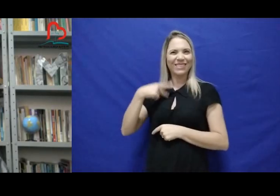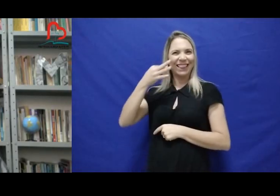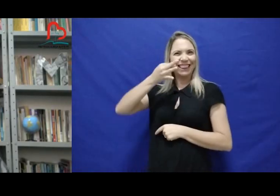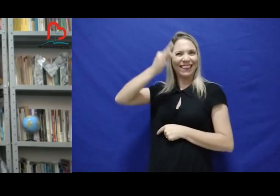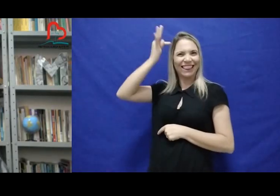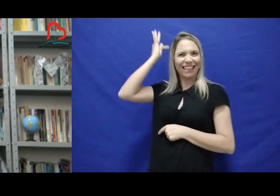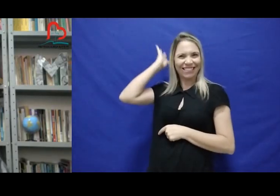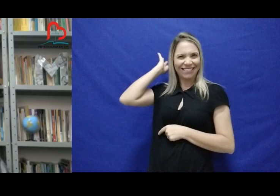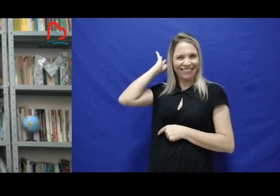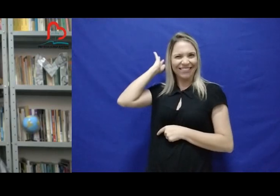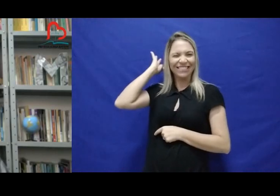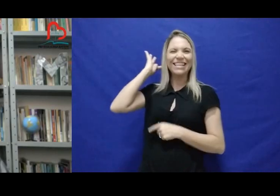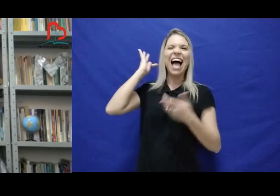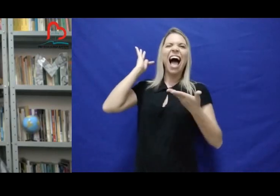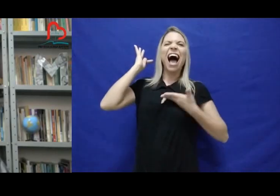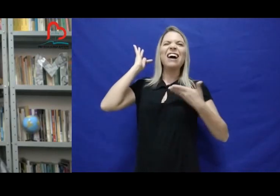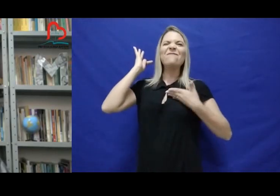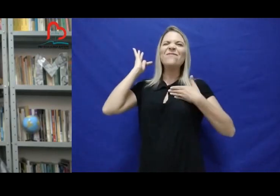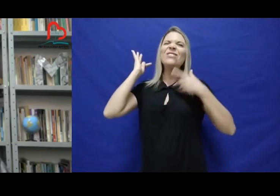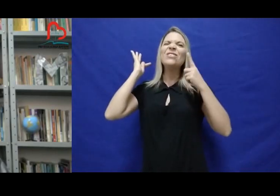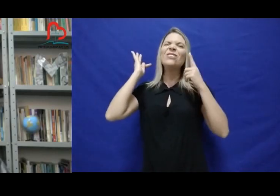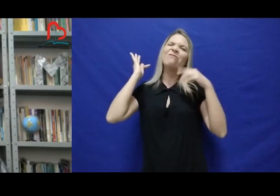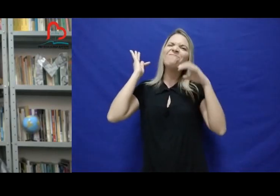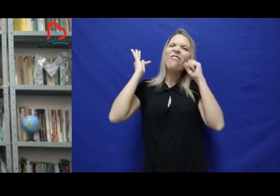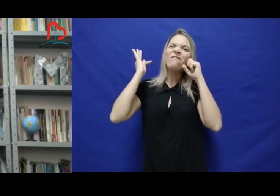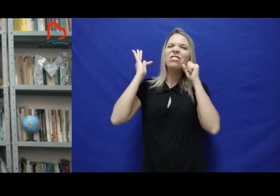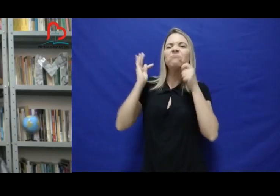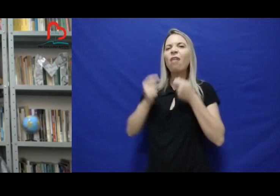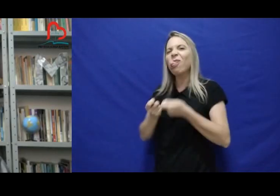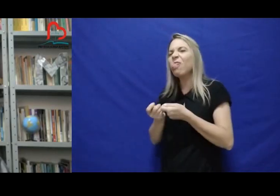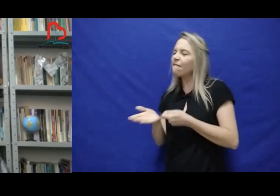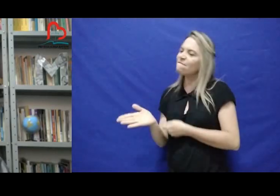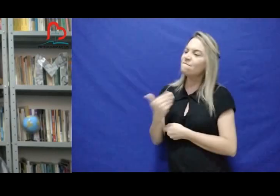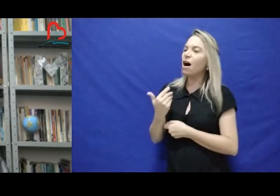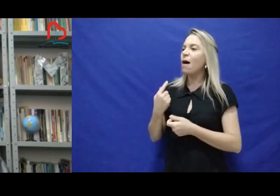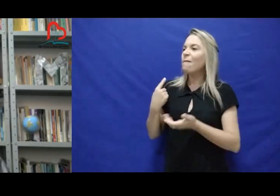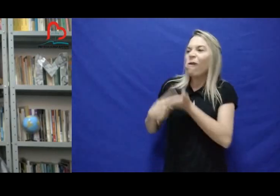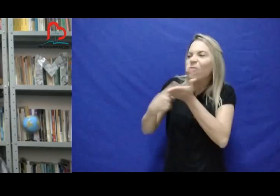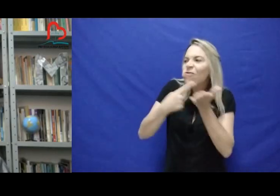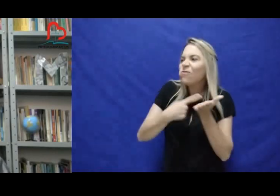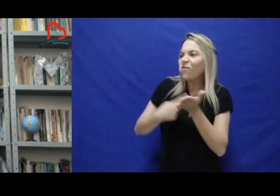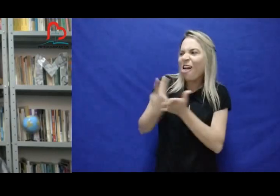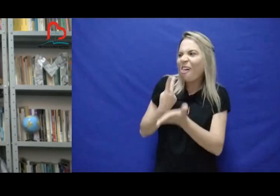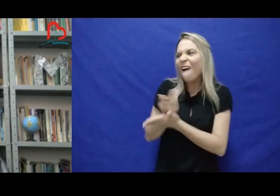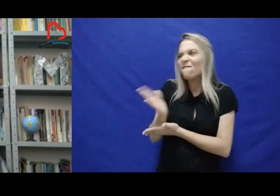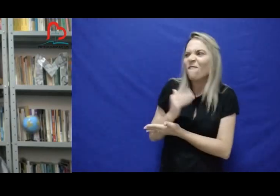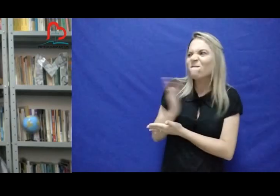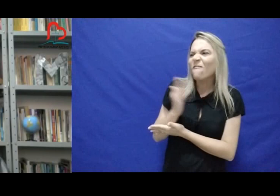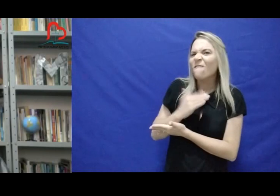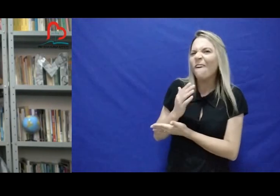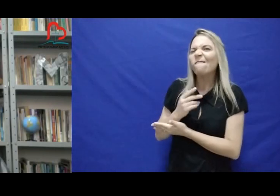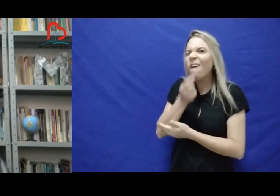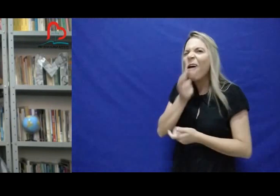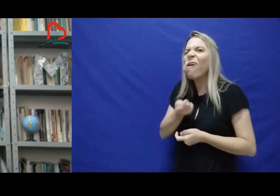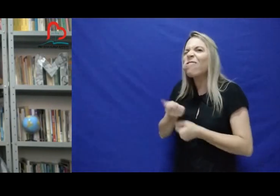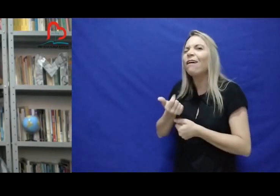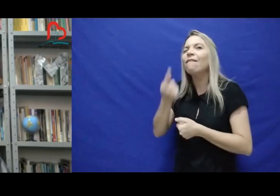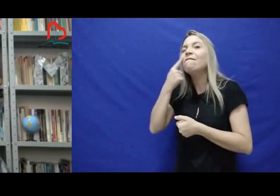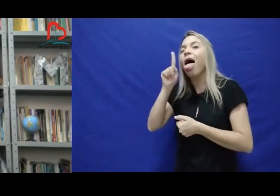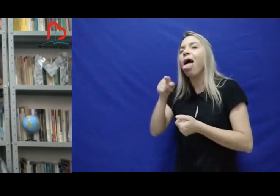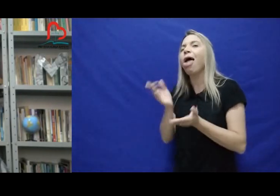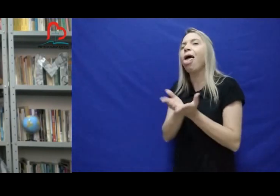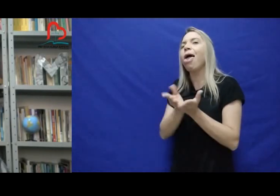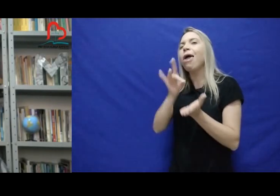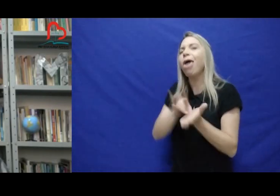algum amigo queria me estimular a fazer algo indevido, quando algum coleguinha sabia que eu não